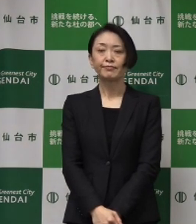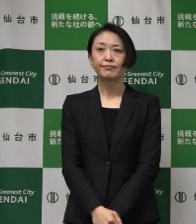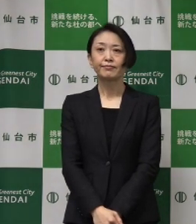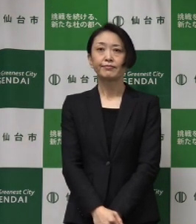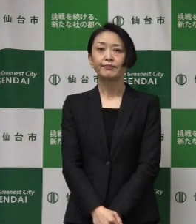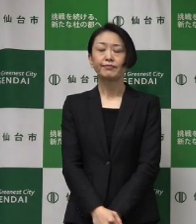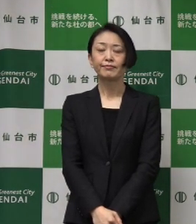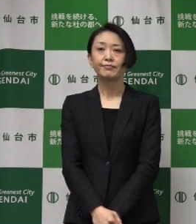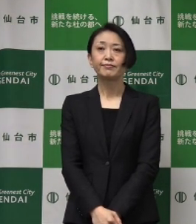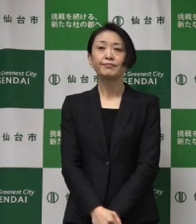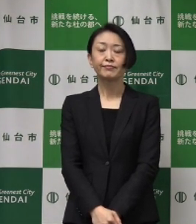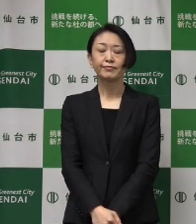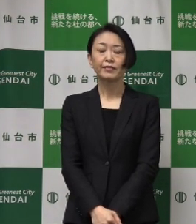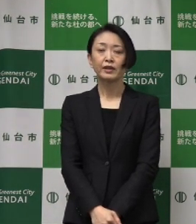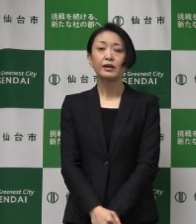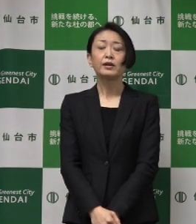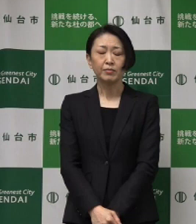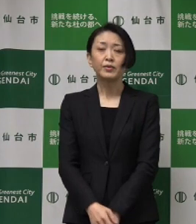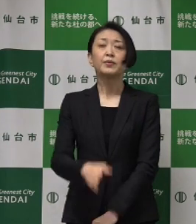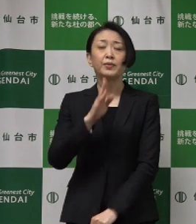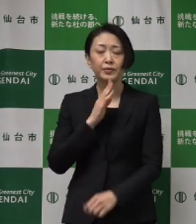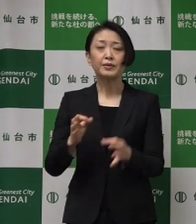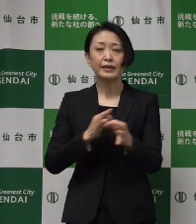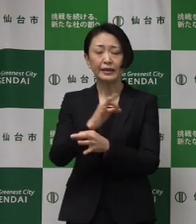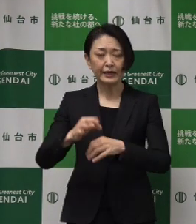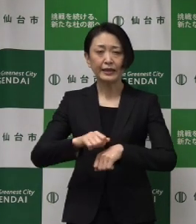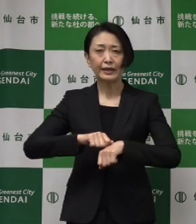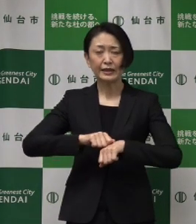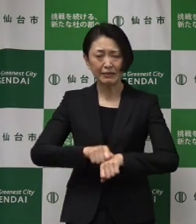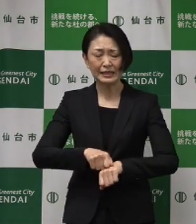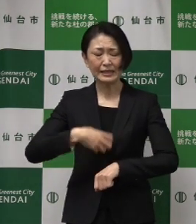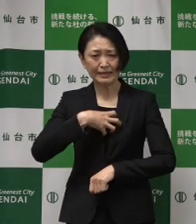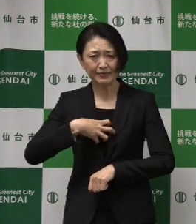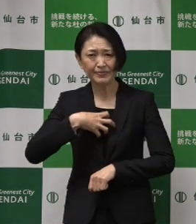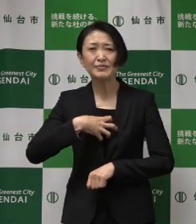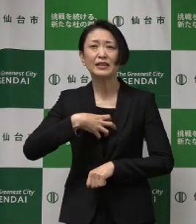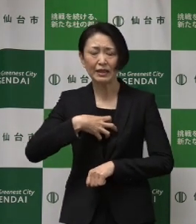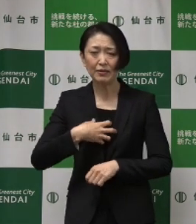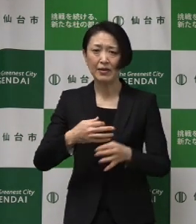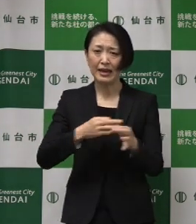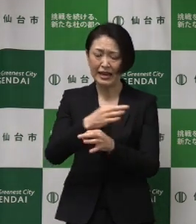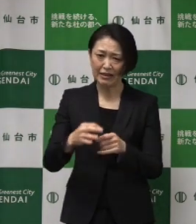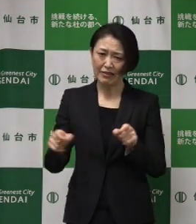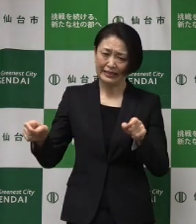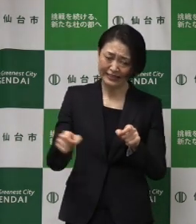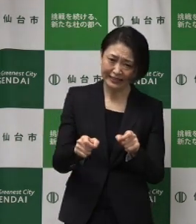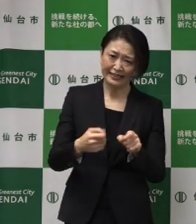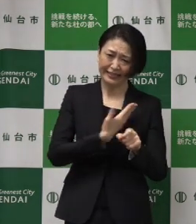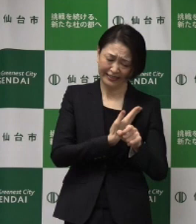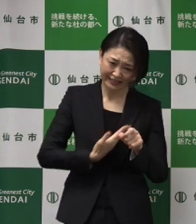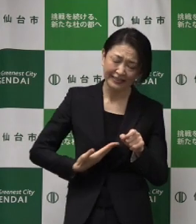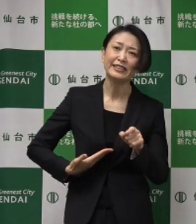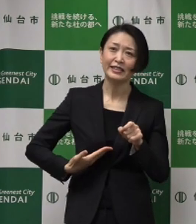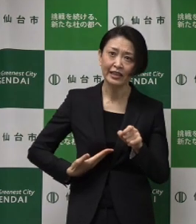本当に厳しい中ご協力いただいている事業者の方々にはいつになったら解除されるんだろうというお